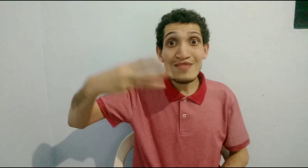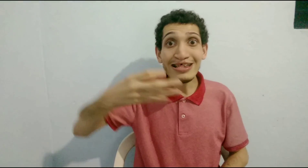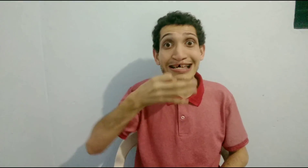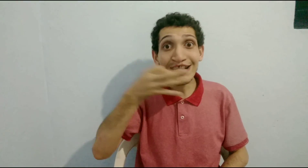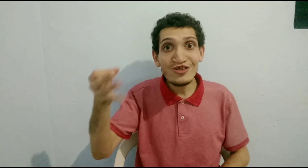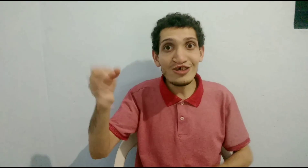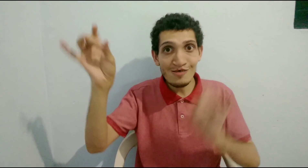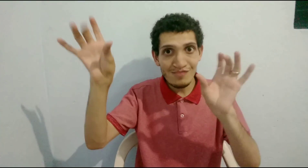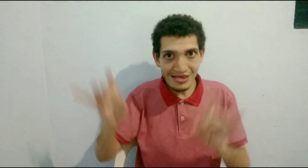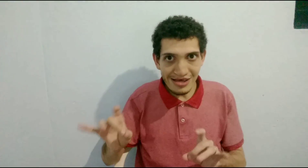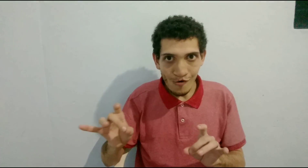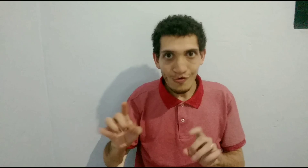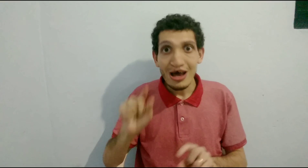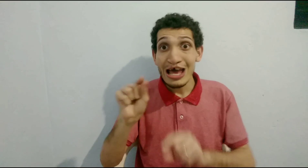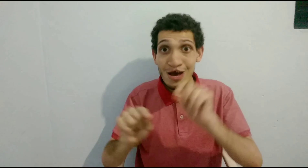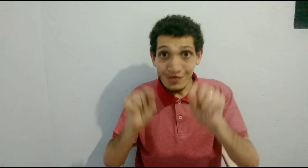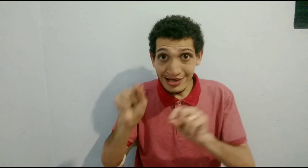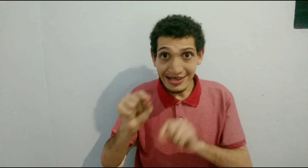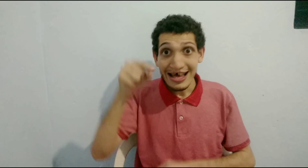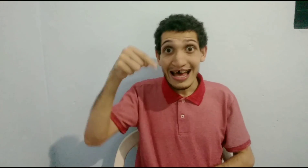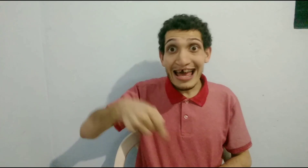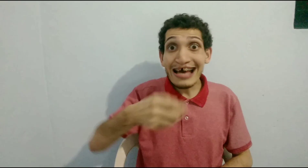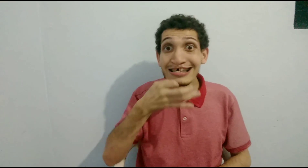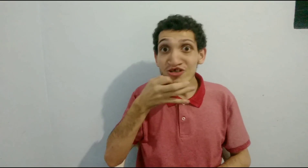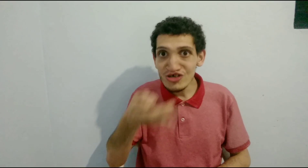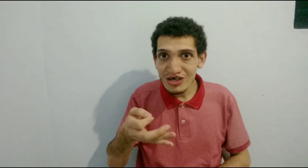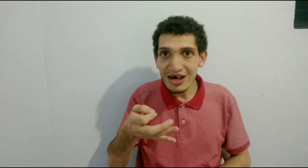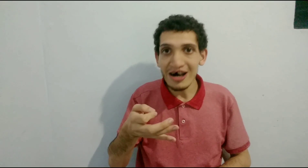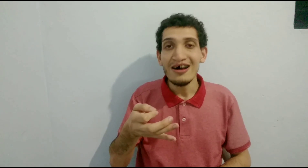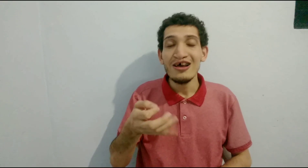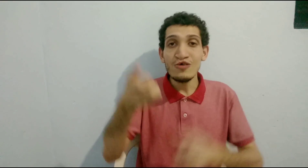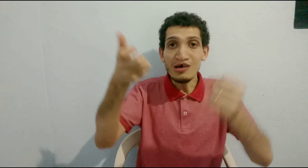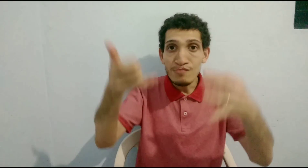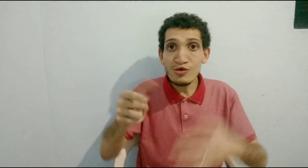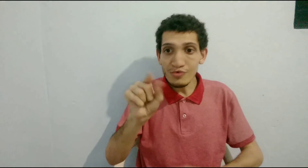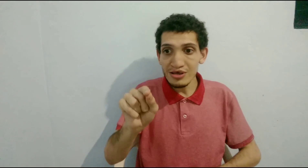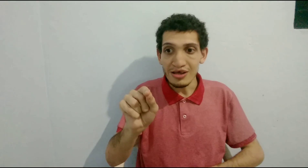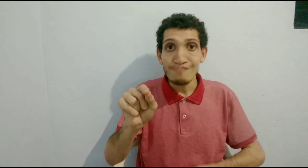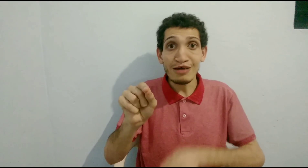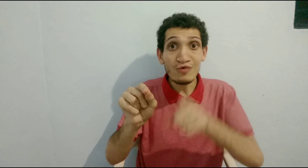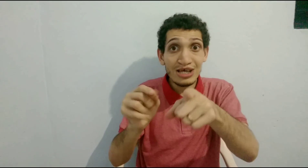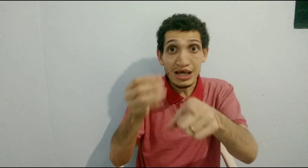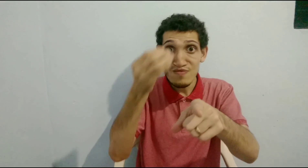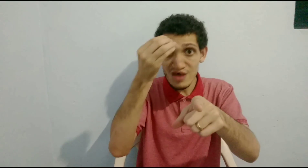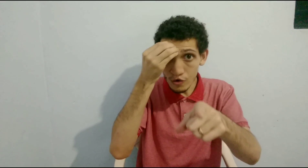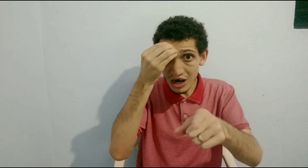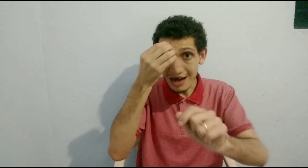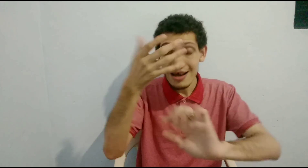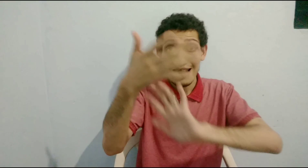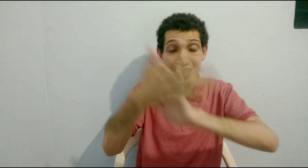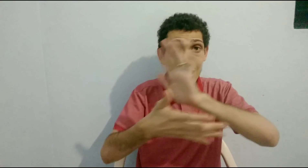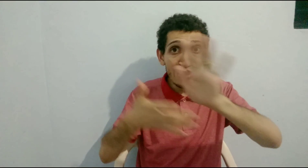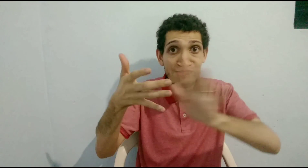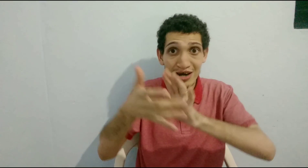a terceira dita especial. É o quê? Essa dita, eu explico o quê? Pra você decorar. Em livra,